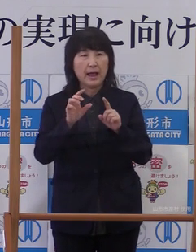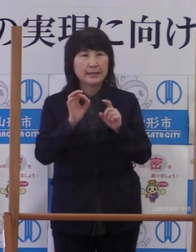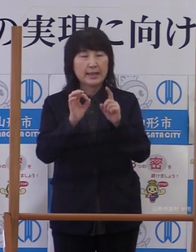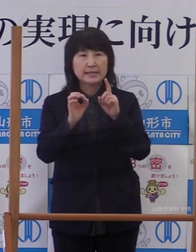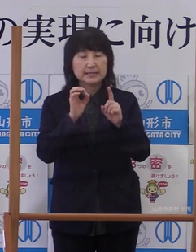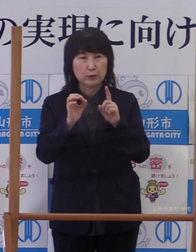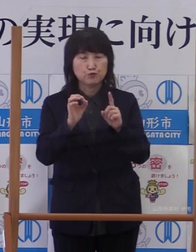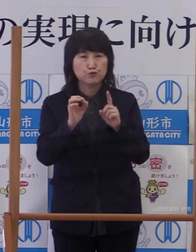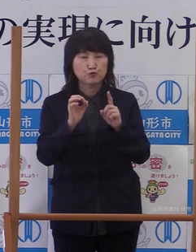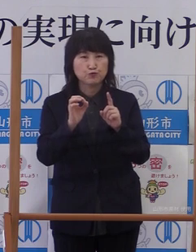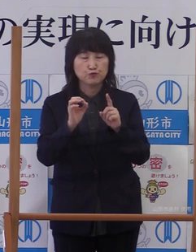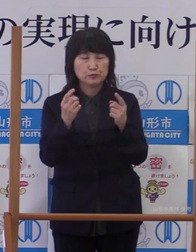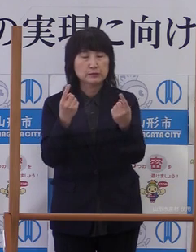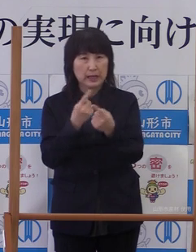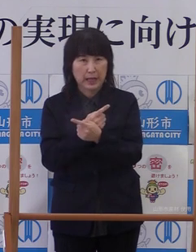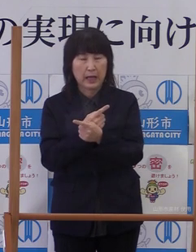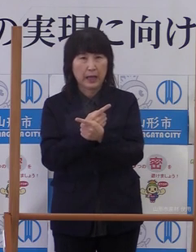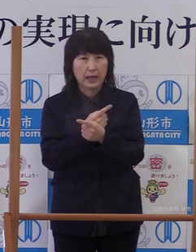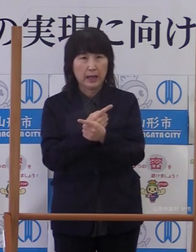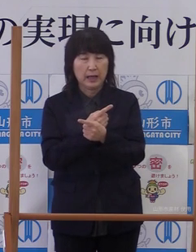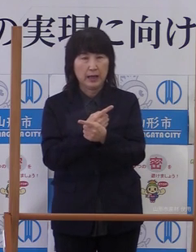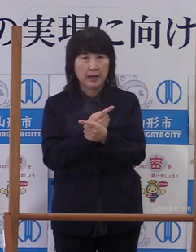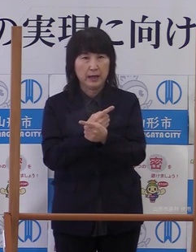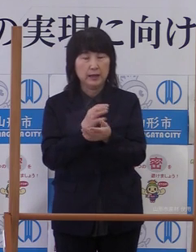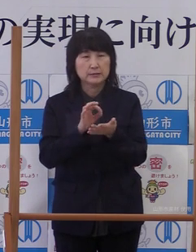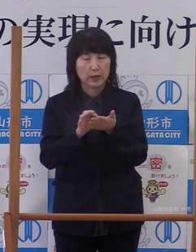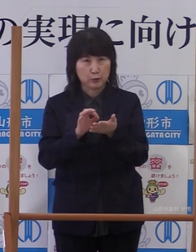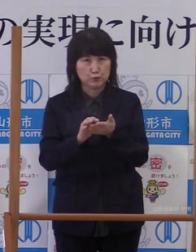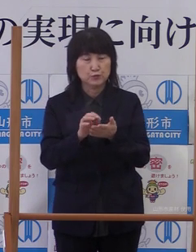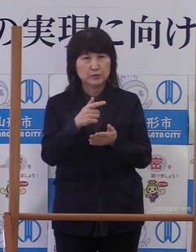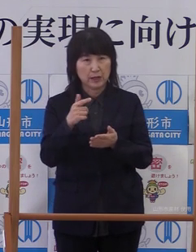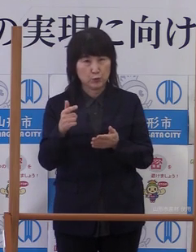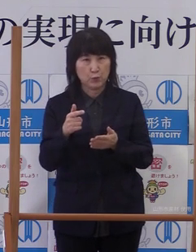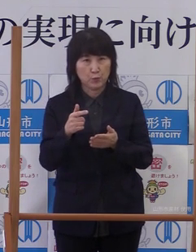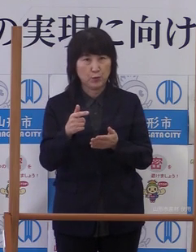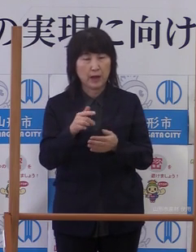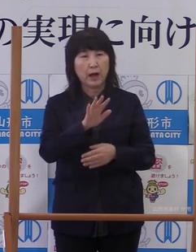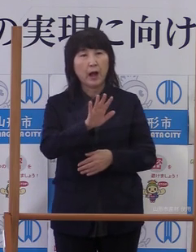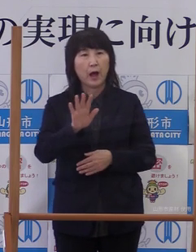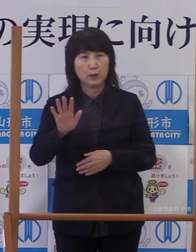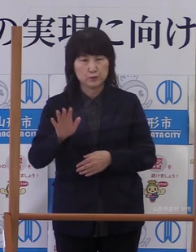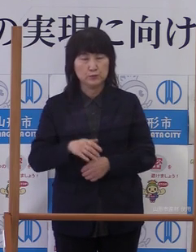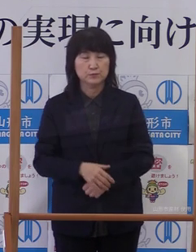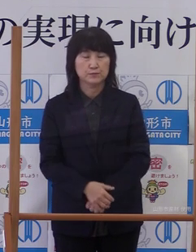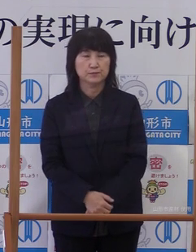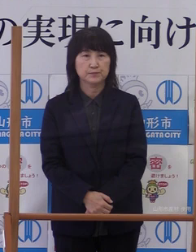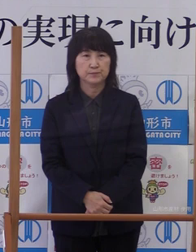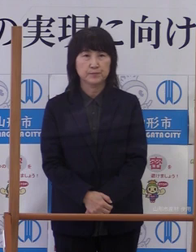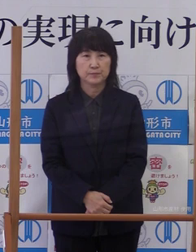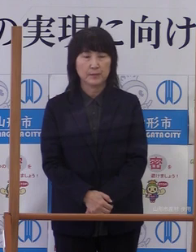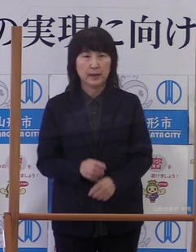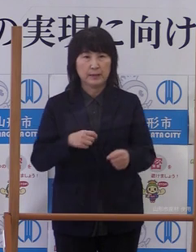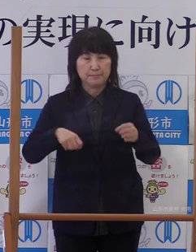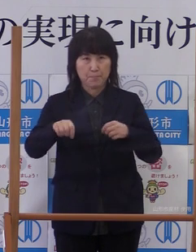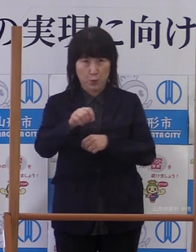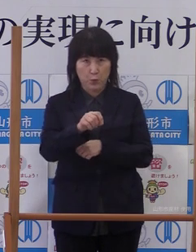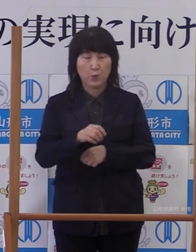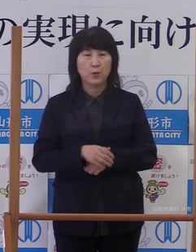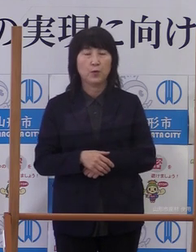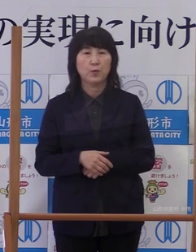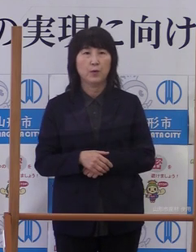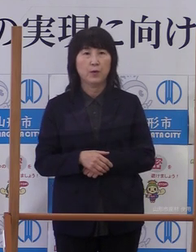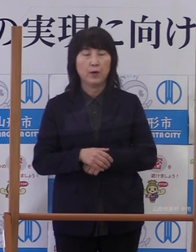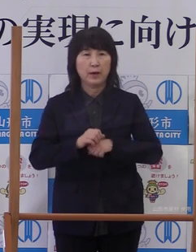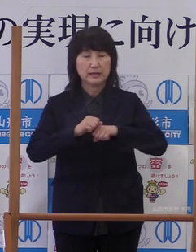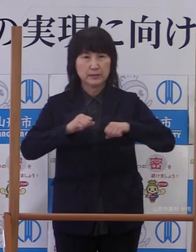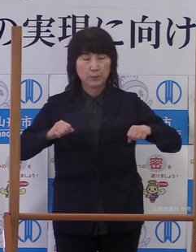活用などがですね、散りばめられているというところだと思います。一方で、それなり規模